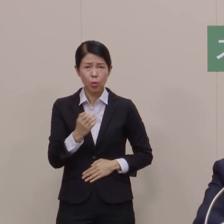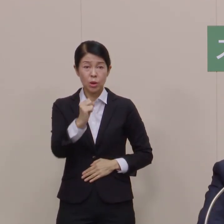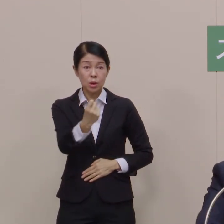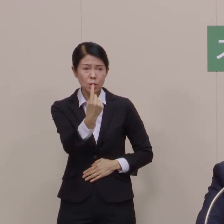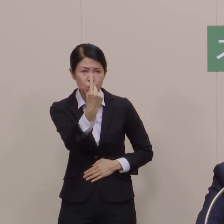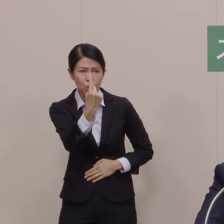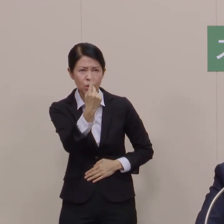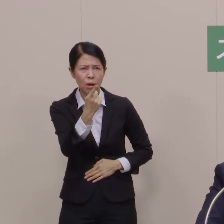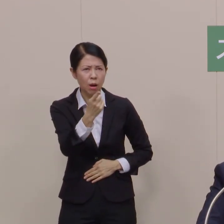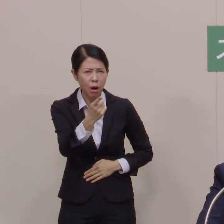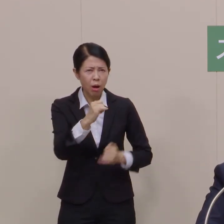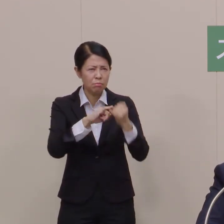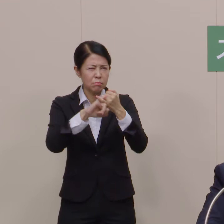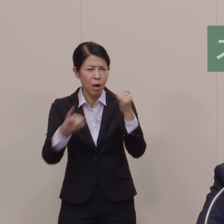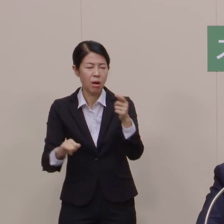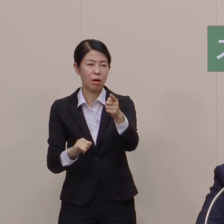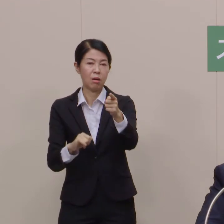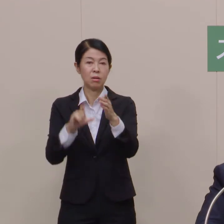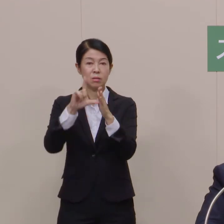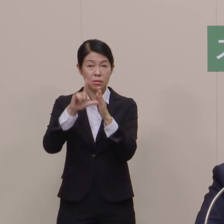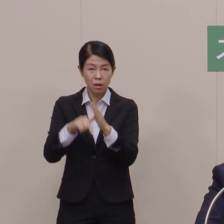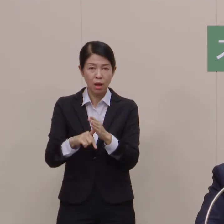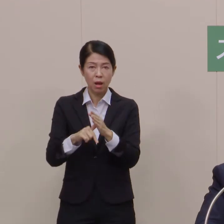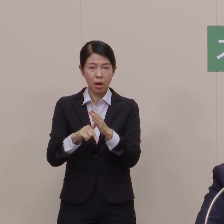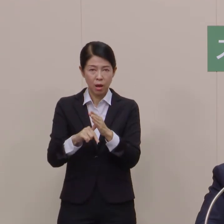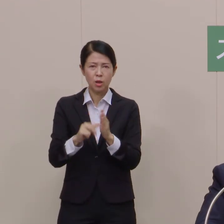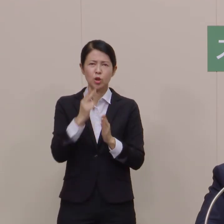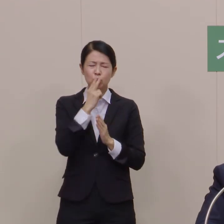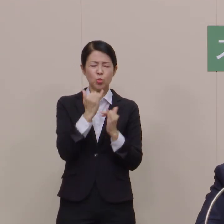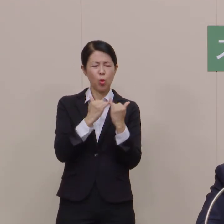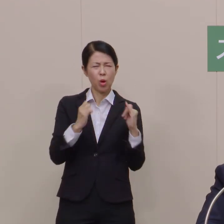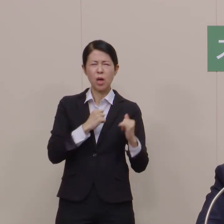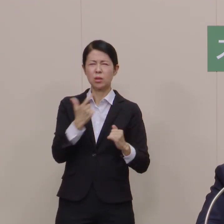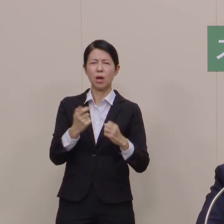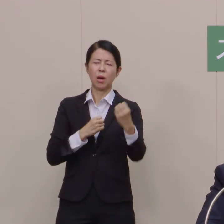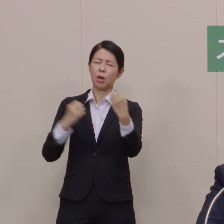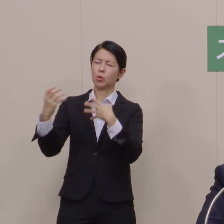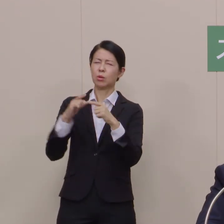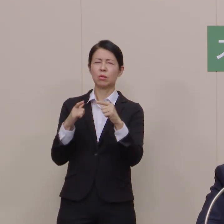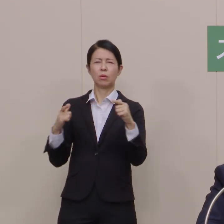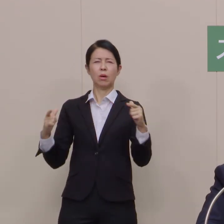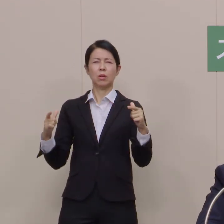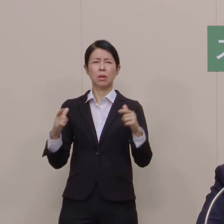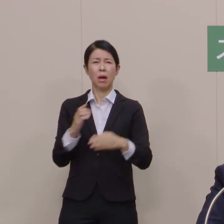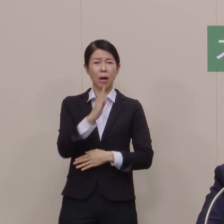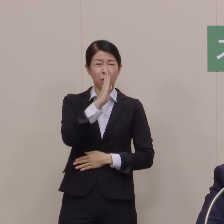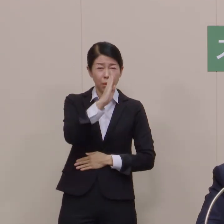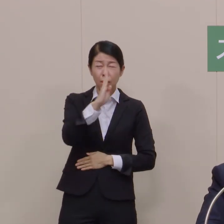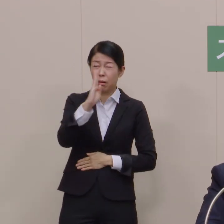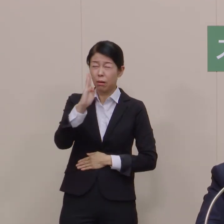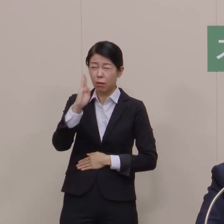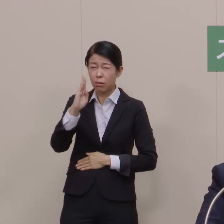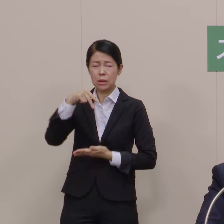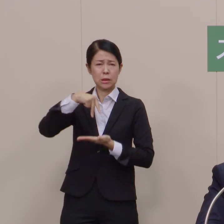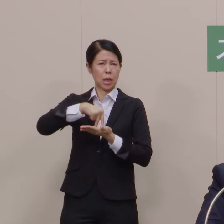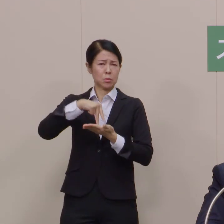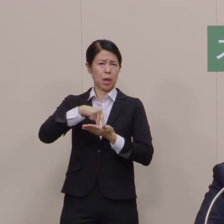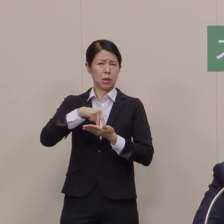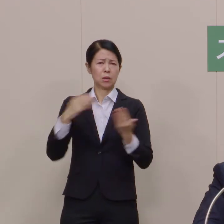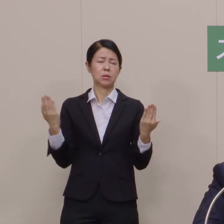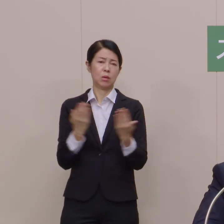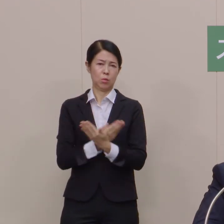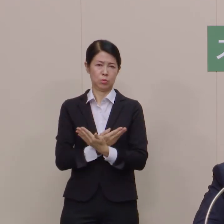ルール破りのスモーカーが出ると、それこそどんどんスモーカーが嫌われ、どんどん肩身の狭い思いをしなければならなくなります